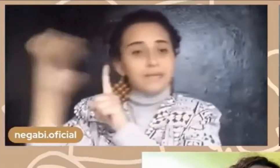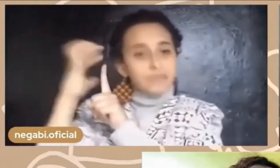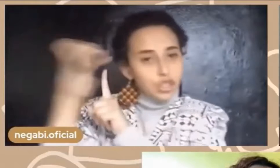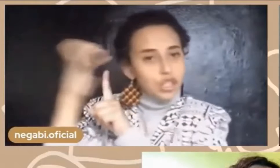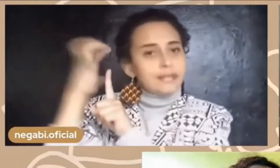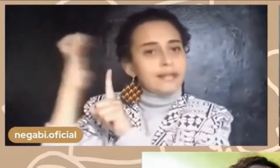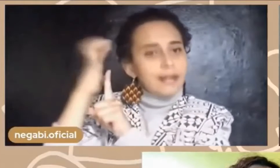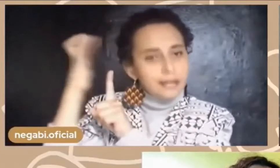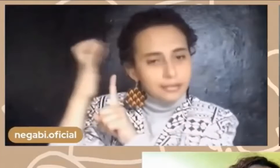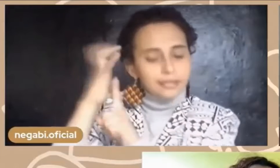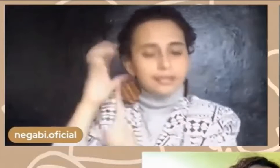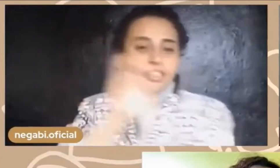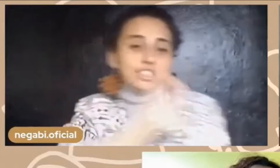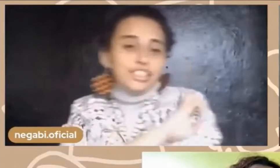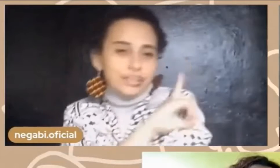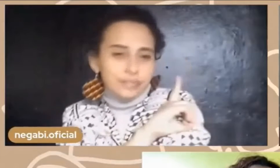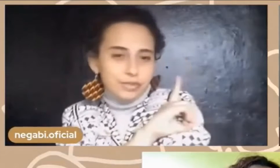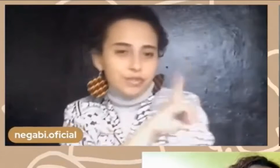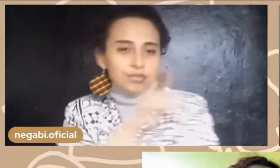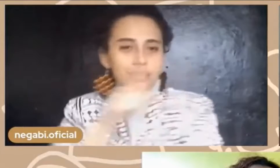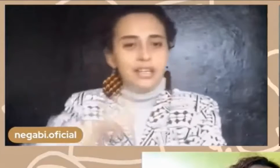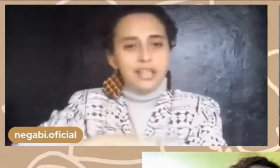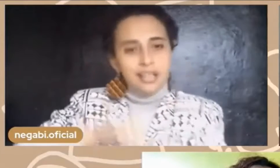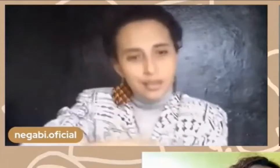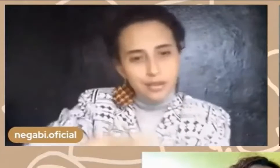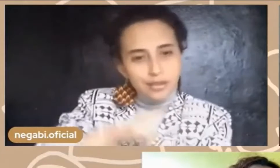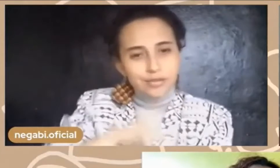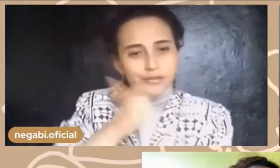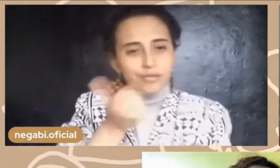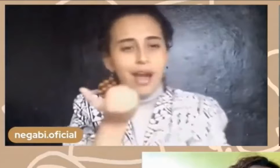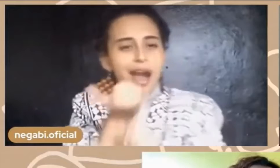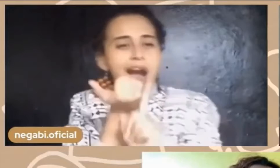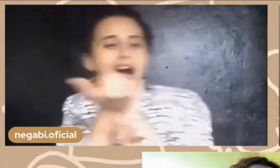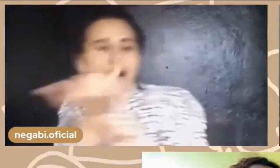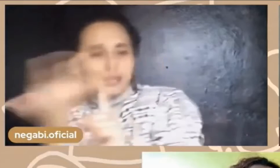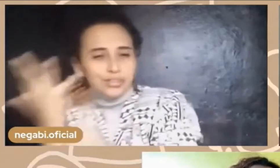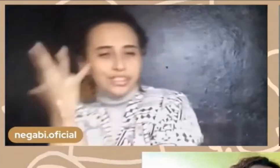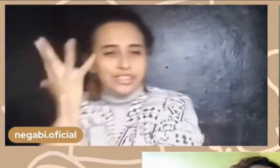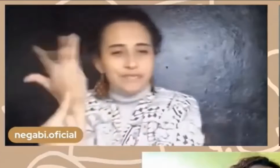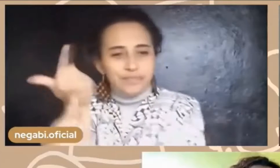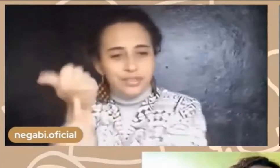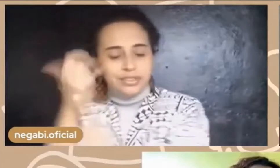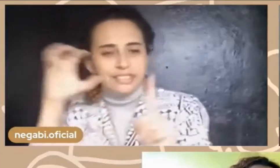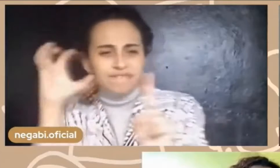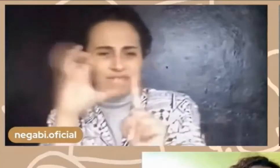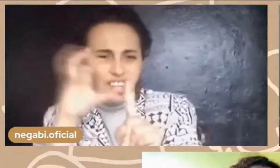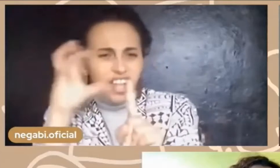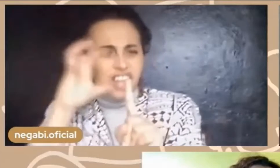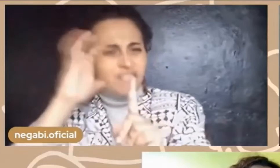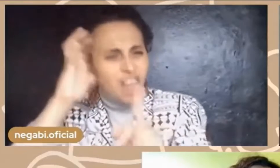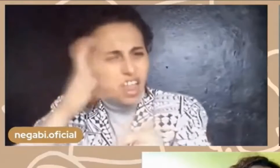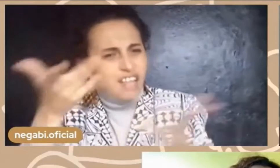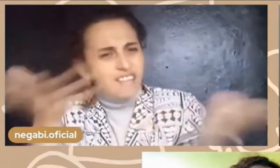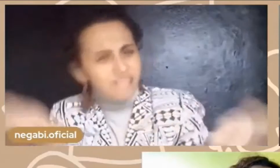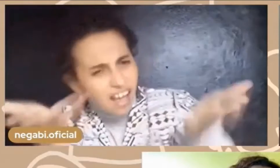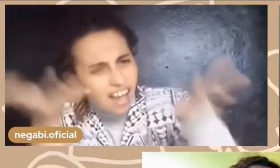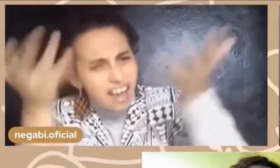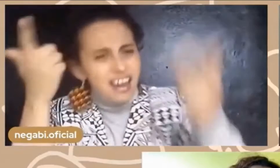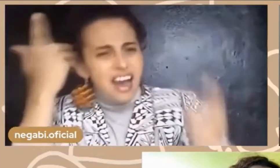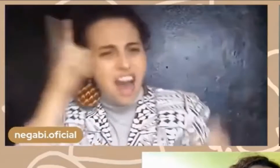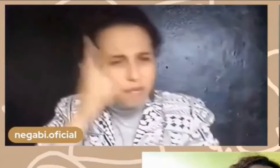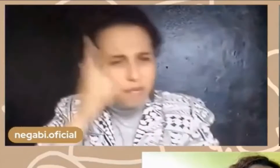islãs de lá, e o Edinho, muita influência do Edinho, né, e da Nayara e de